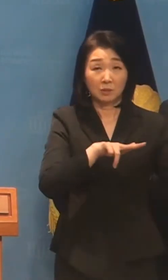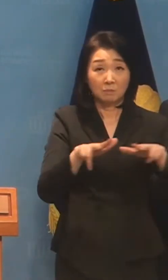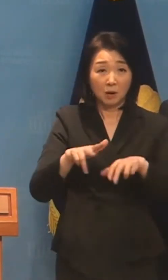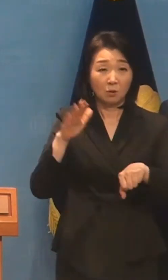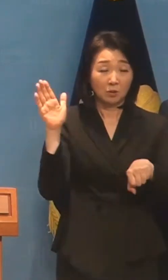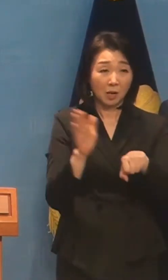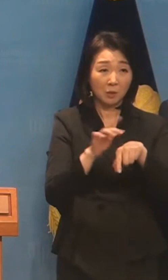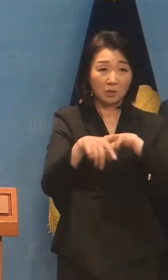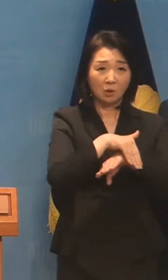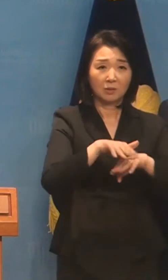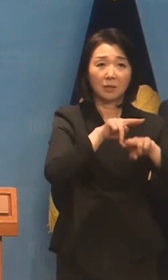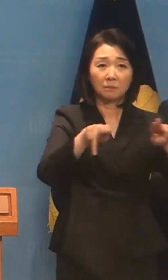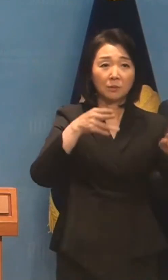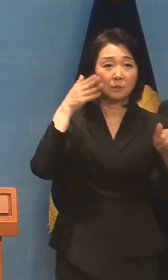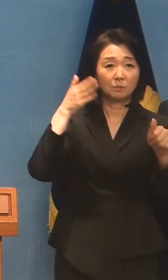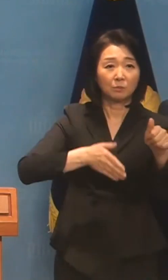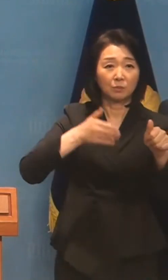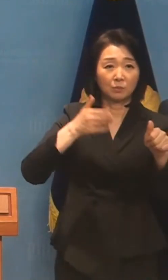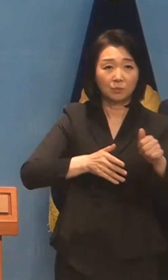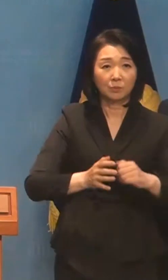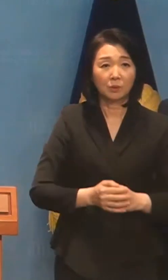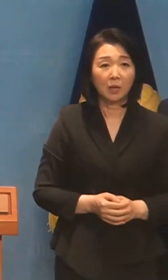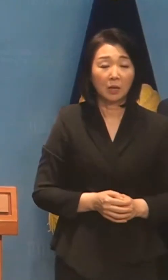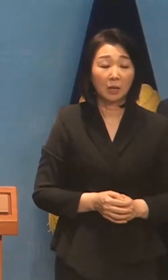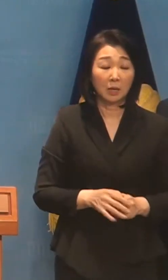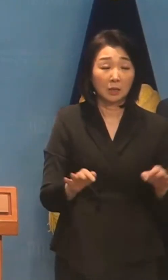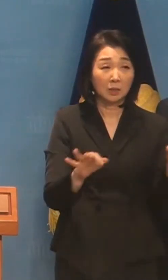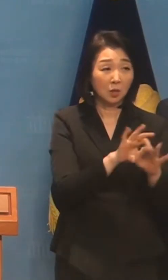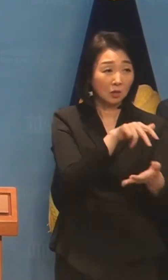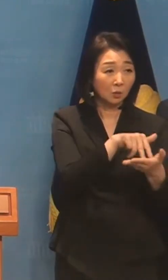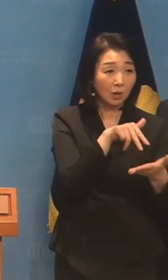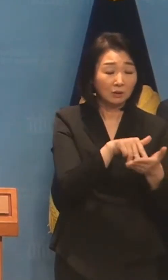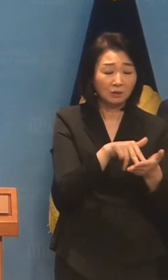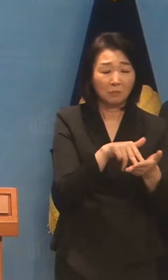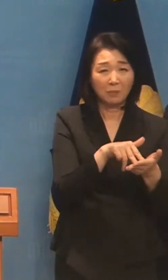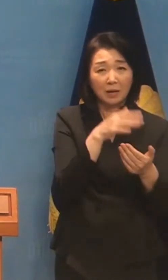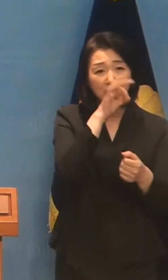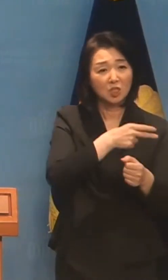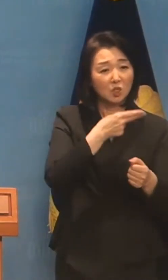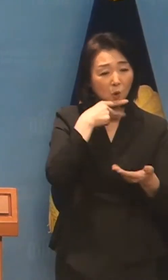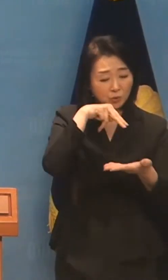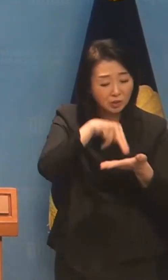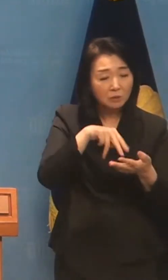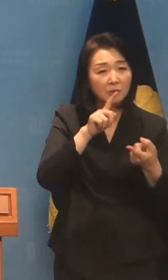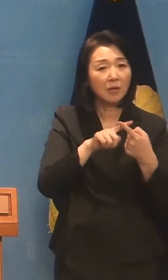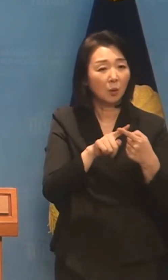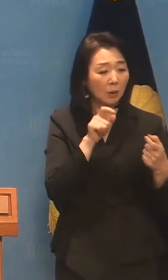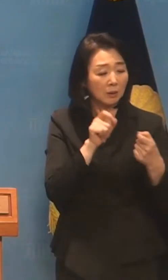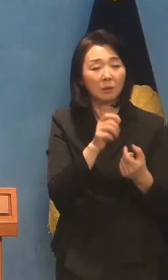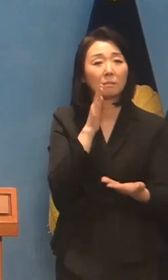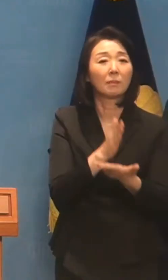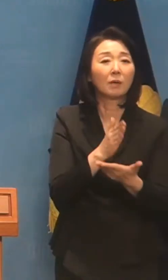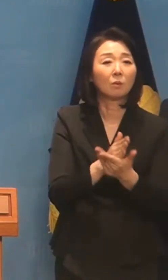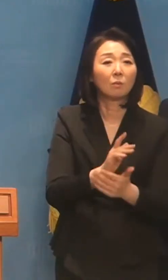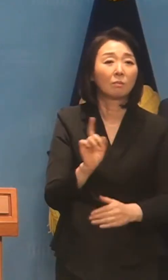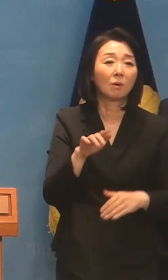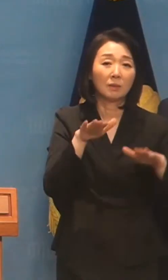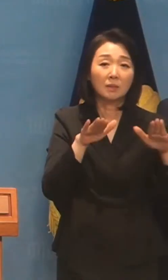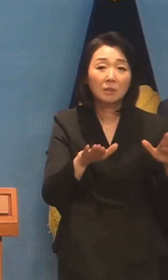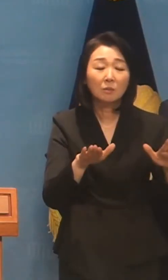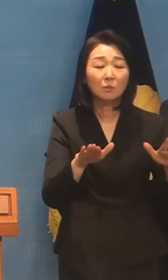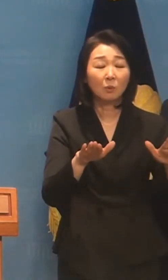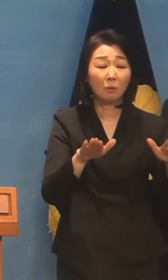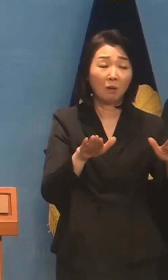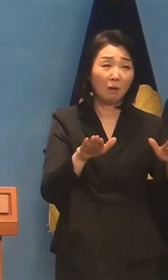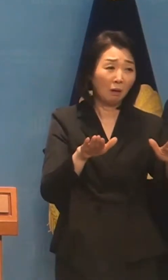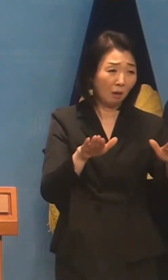잘못된 정책을 처리하십시오. 그리고 경제의 관점과 비용의 잣대로 접근하는 것이 아니라 지금도